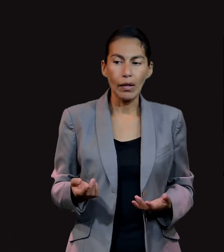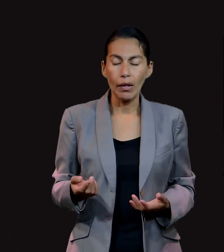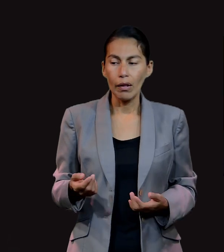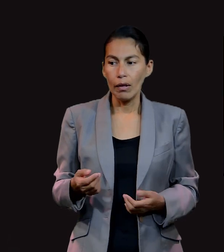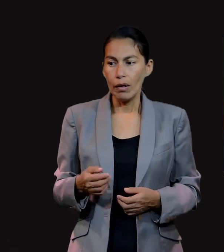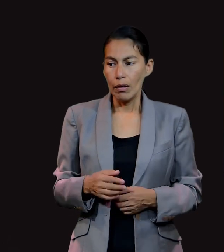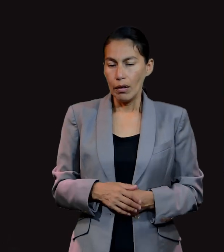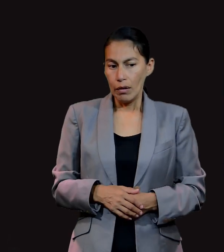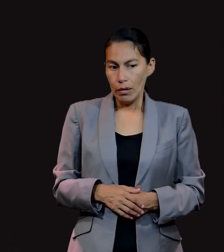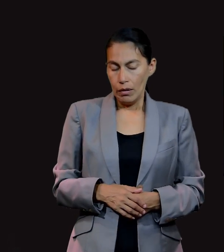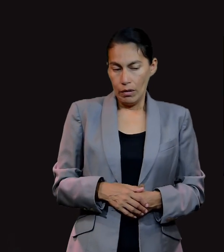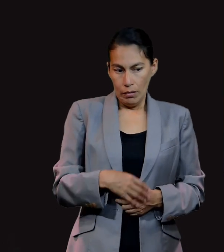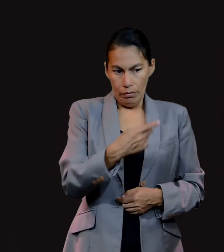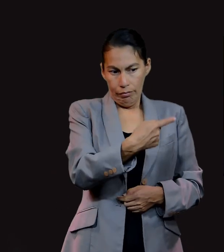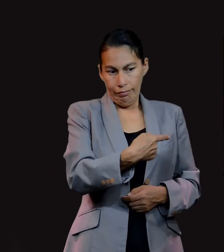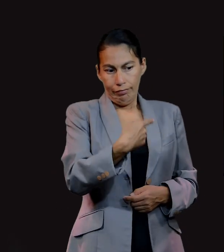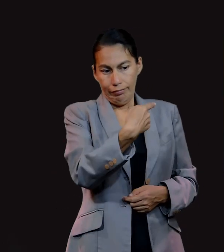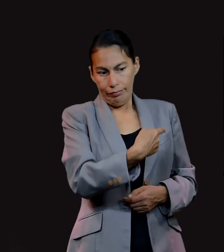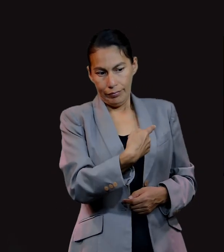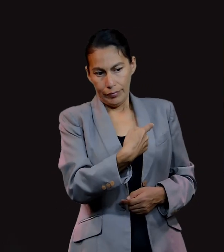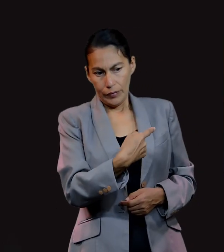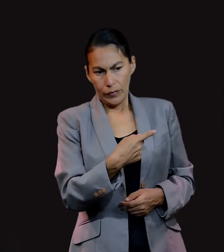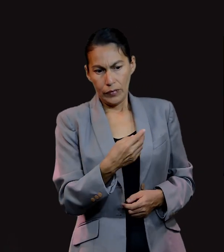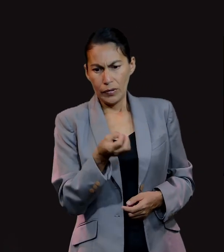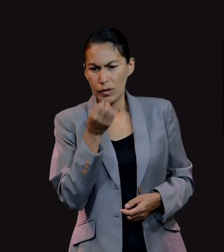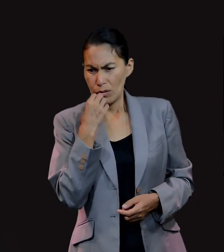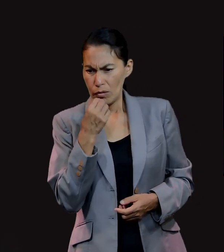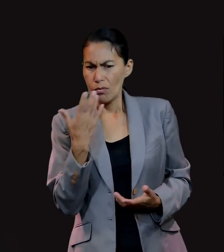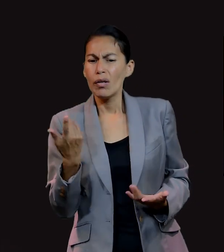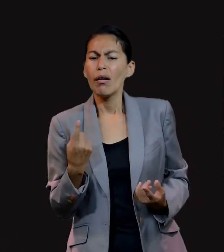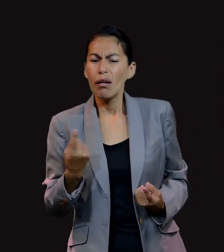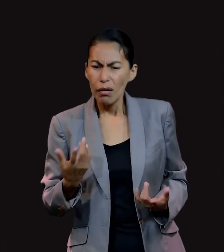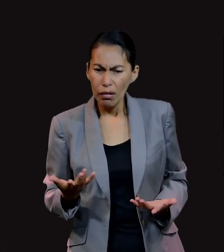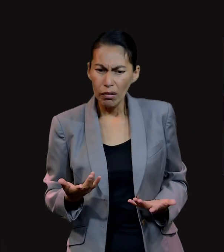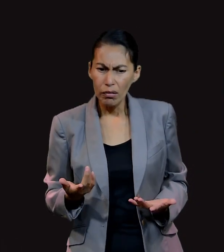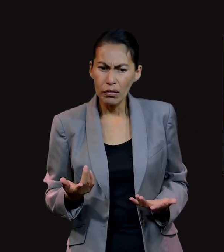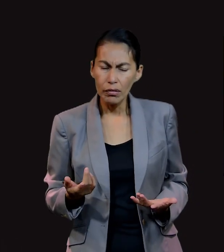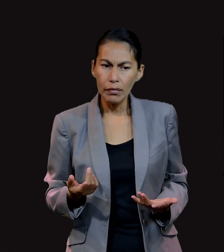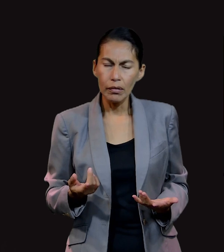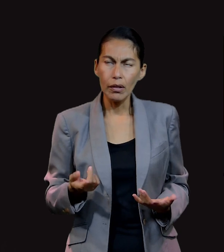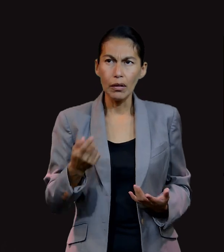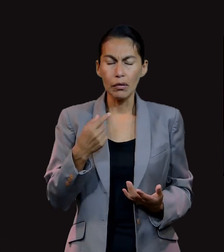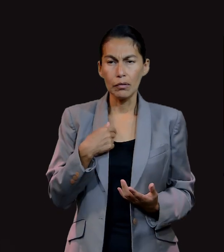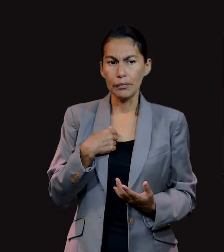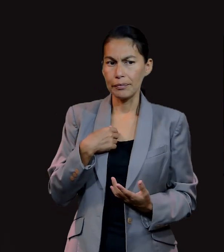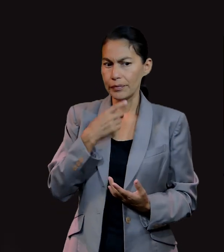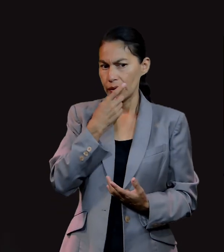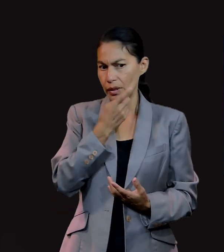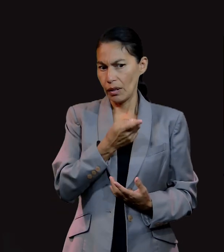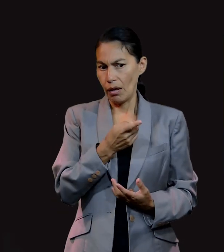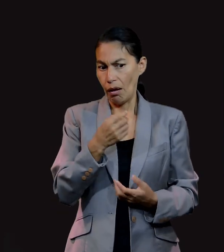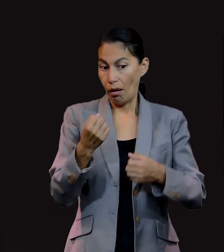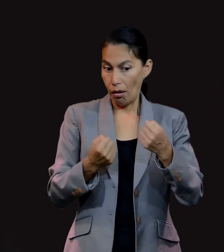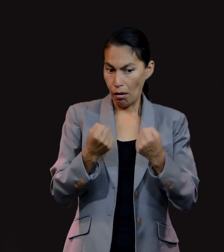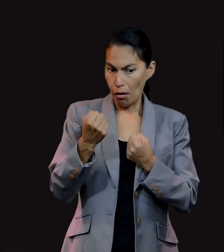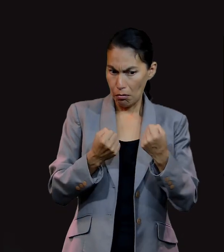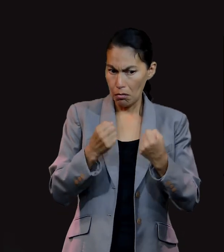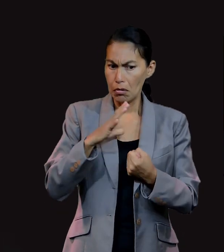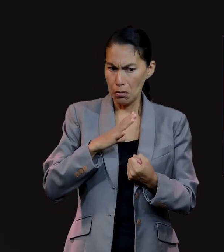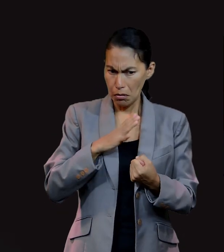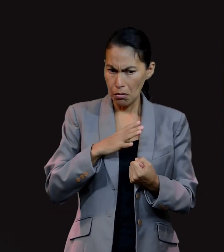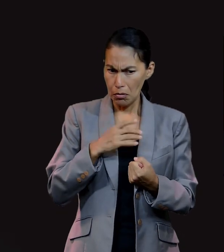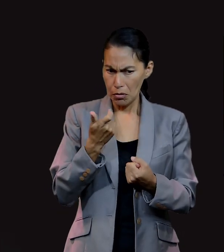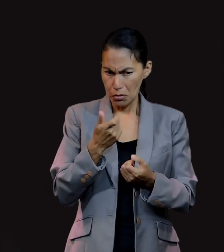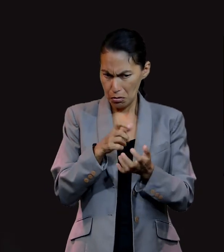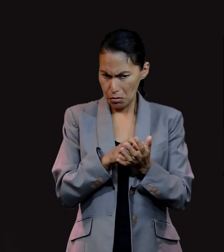bueno me pregunta ¿y de qué vamos a vivir? y yo bueno dije bueno tenemos ahí algunos vehículos podemos